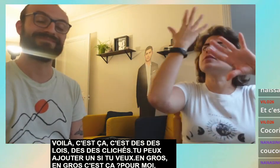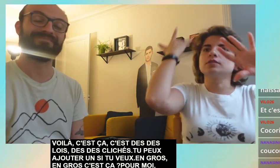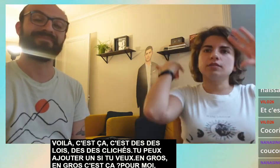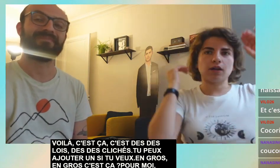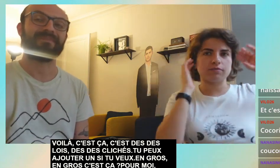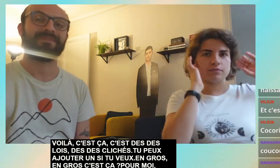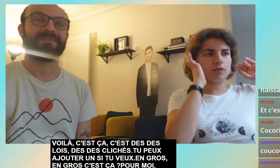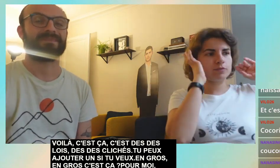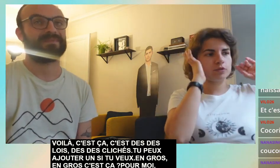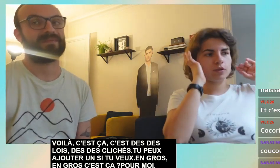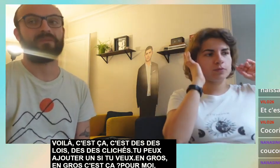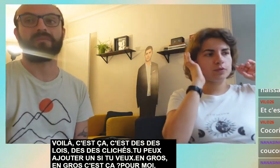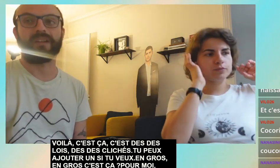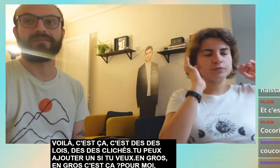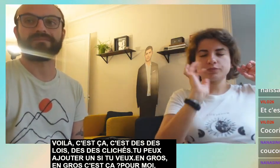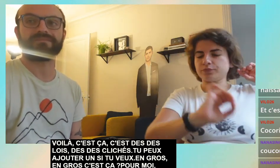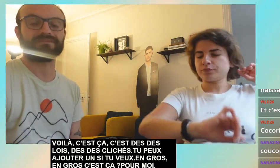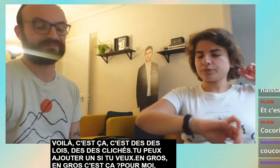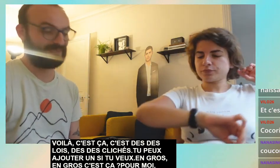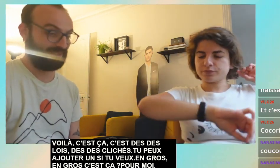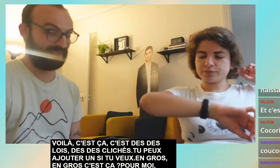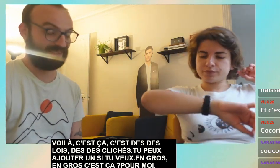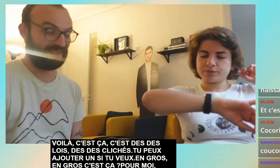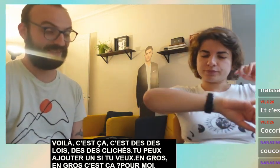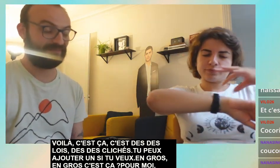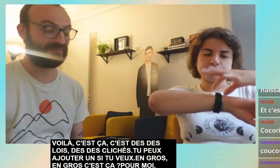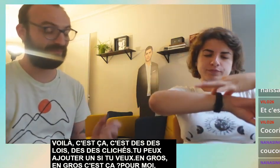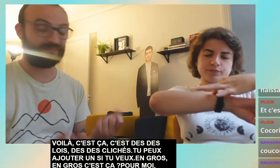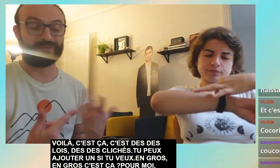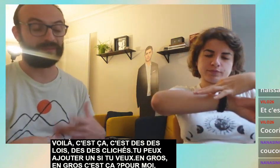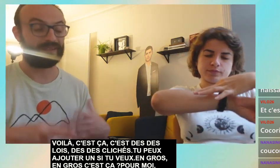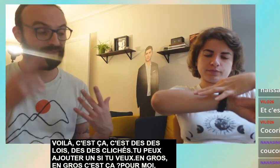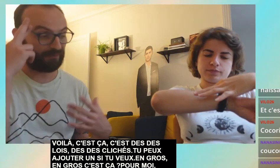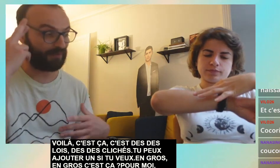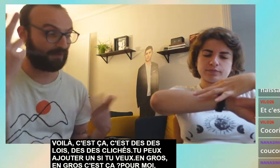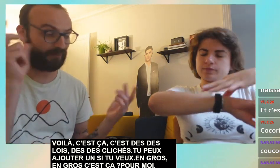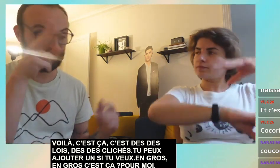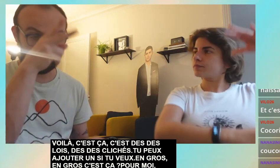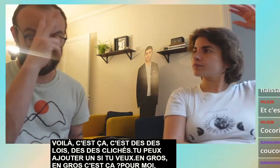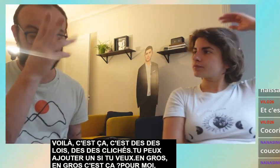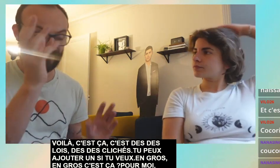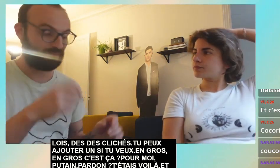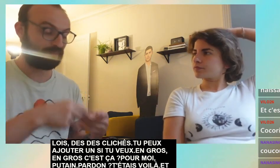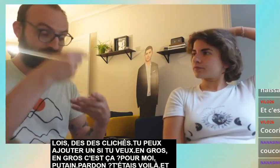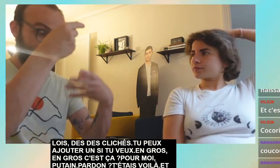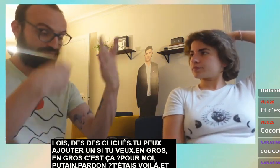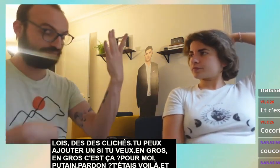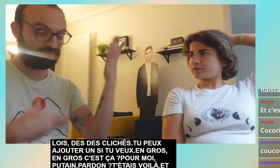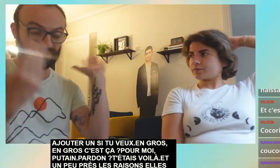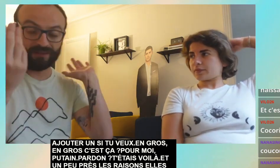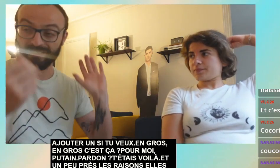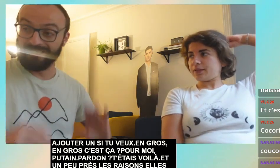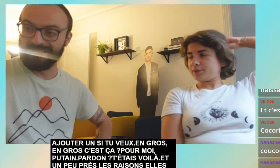t'étais. Donc voilà. On peut, après, les raisons, elles sont bêtes, hein, un peu. Bah oui.